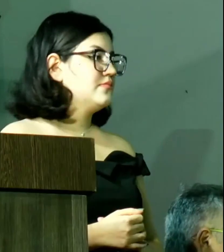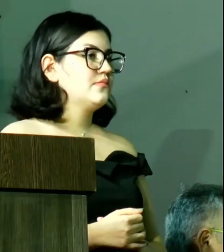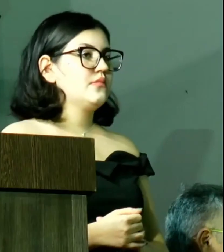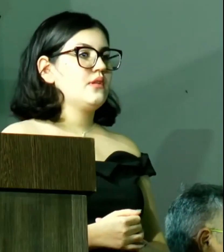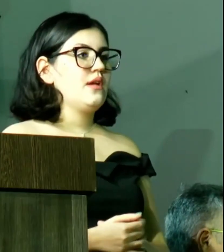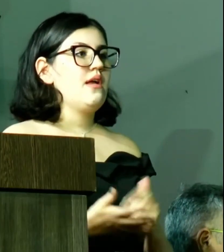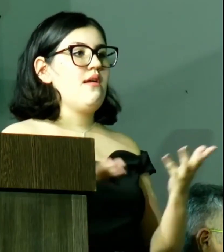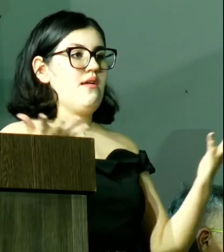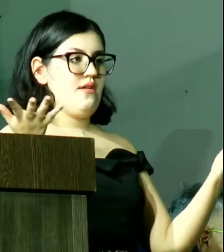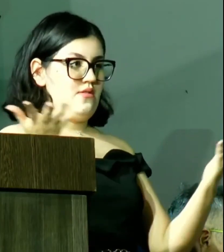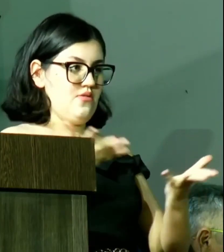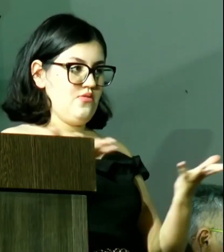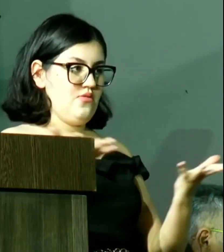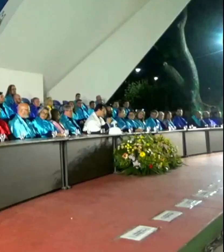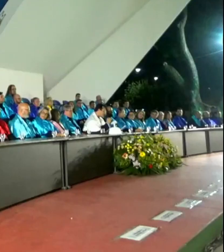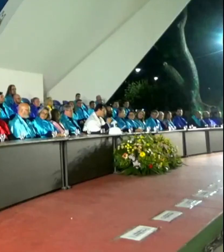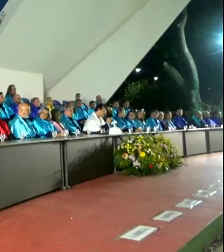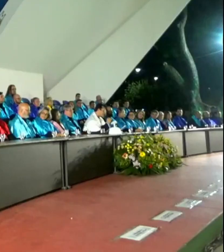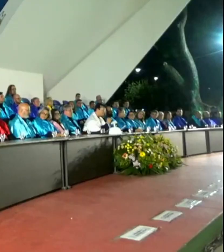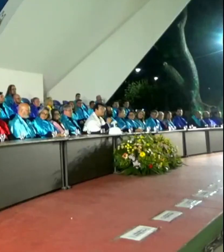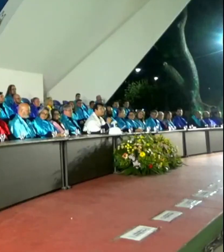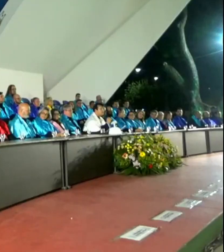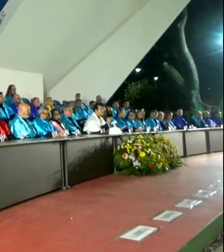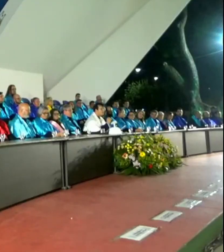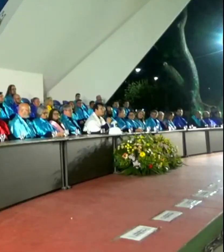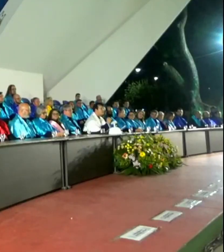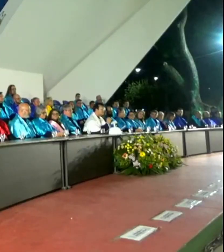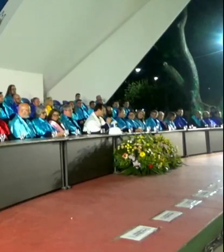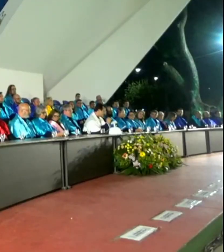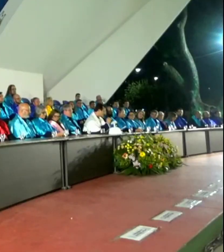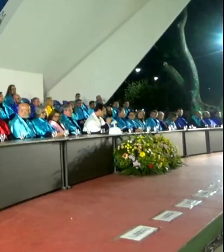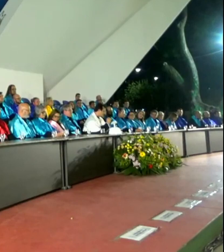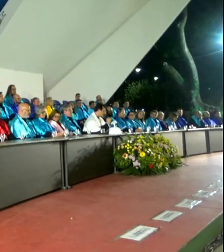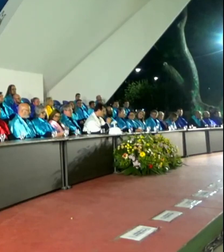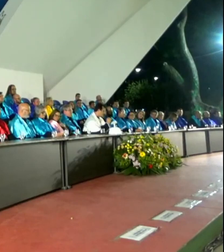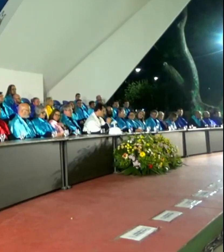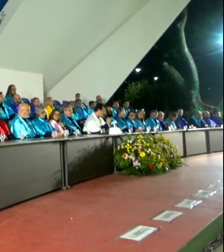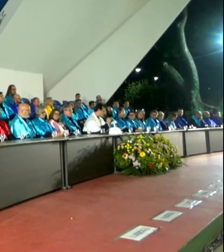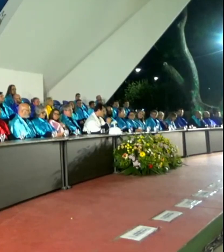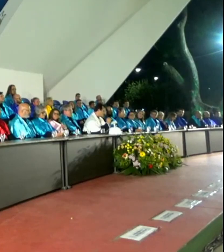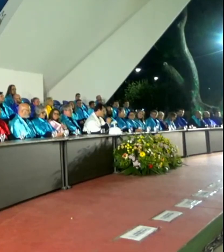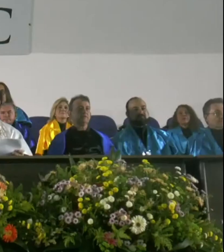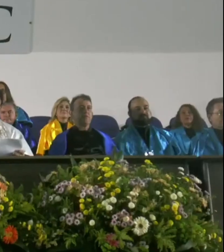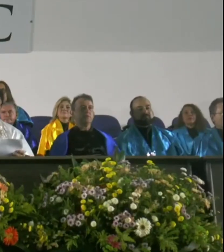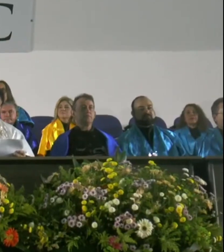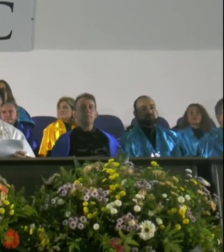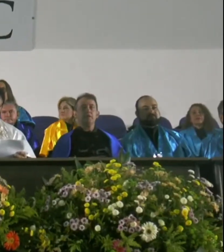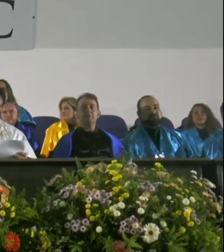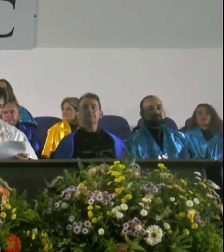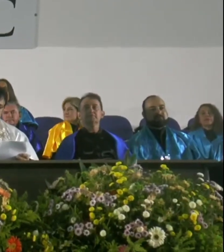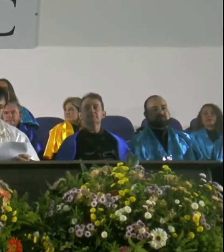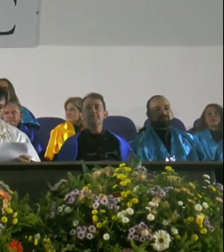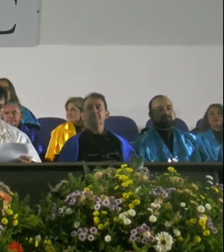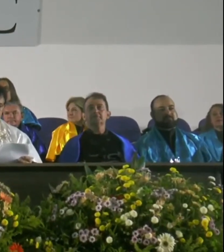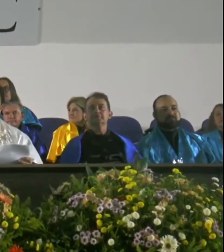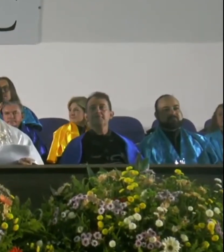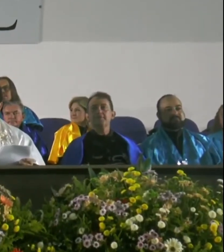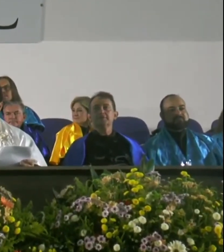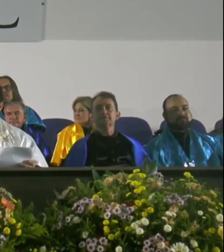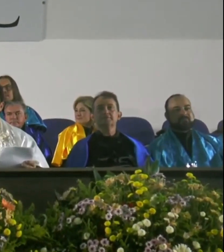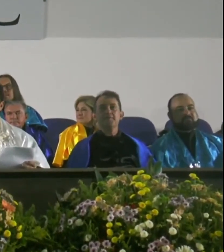Concedo a palavra ao orador representante do corpo docente, professor Francisco de Assis de Souza